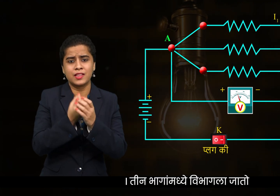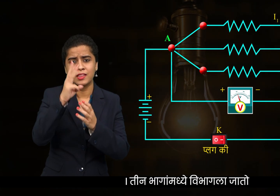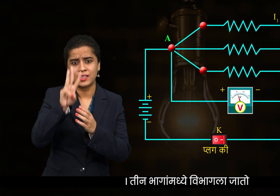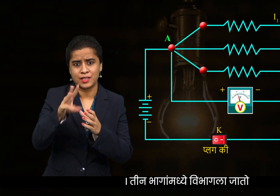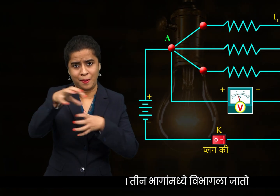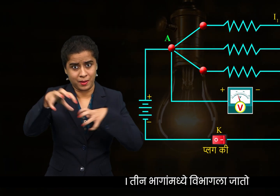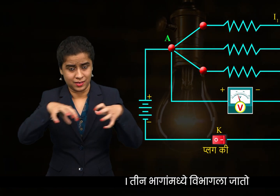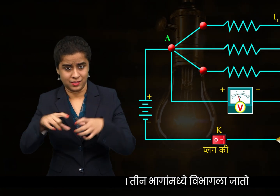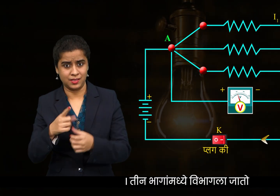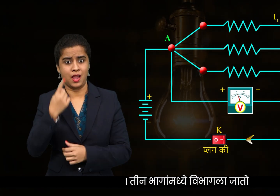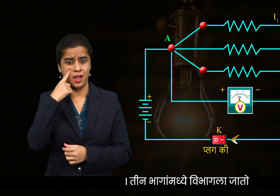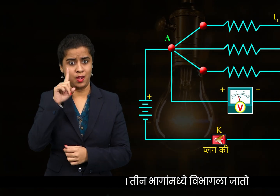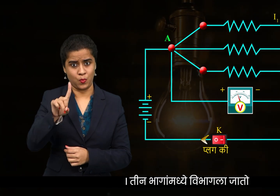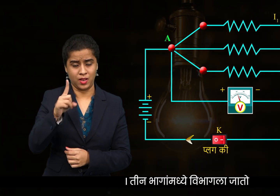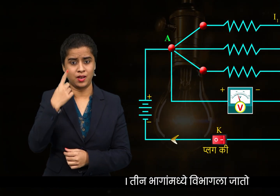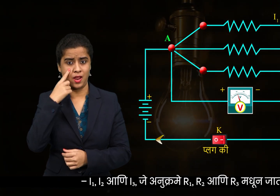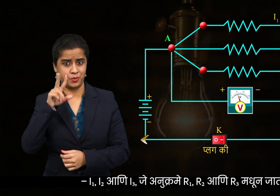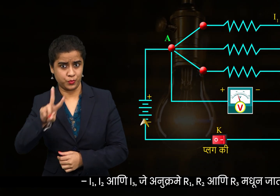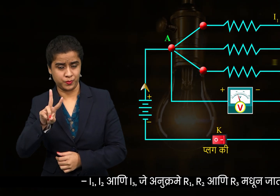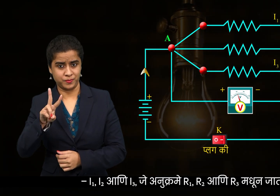I 3 भागांमध्ये विभागला जातो.